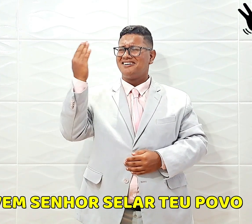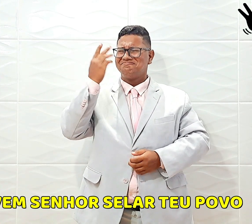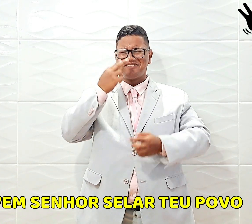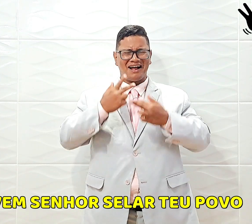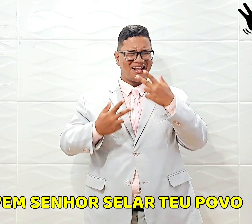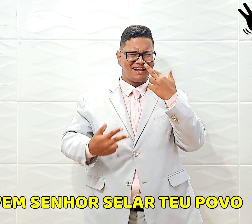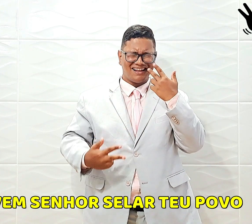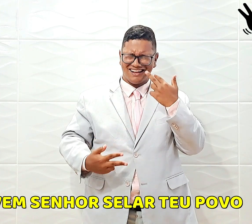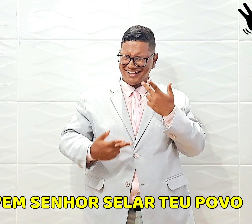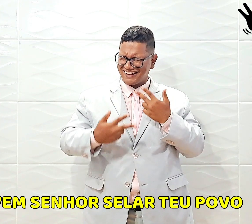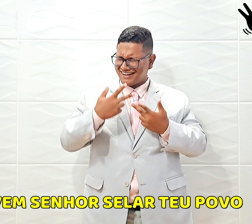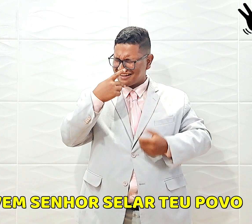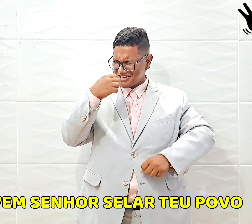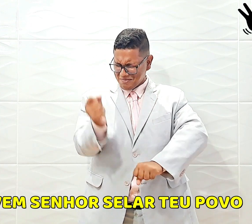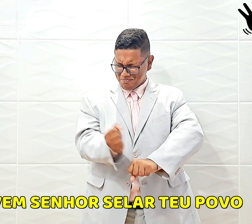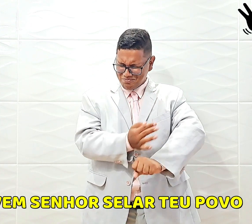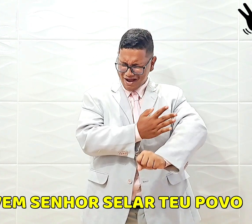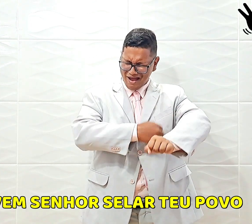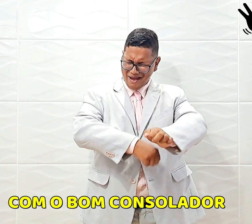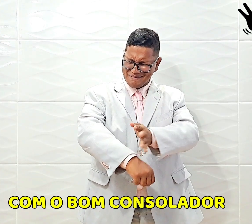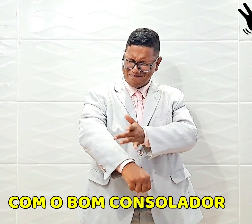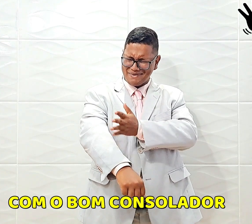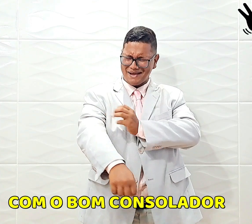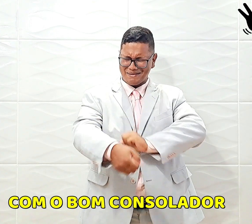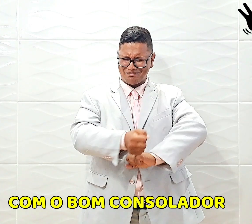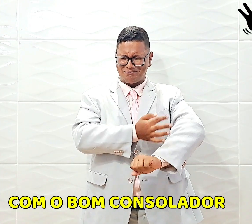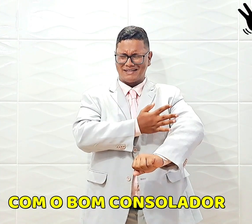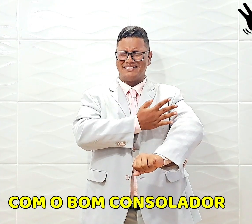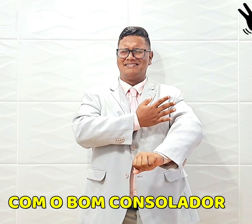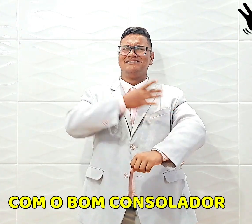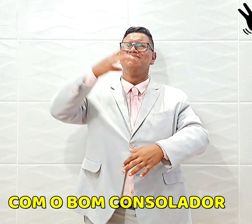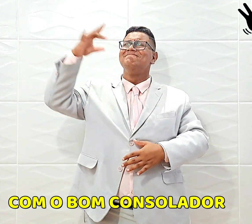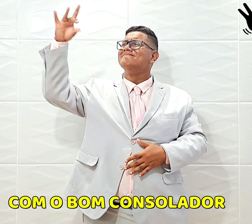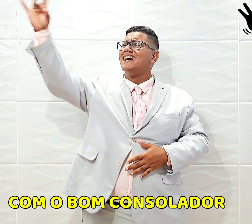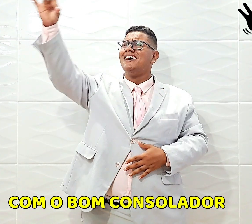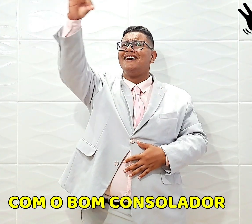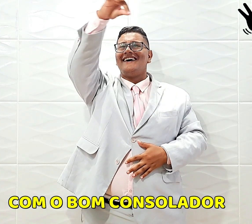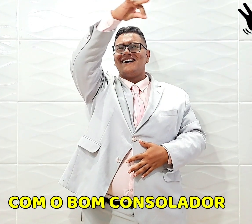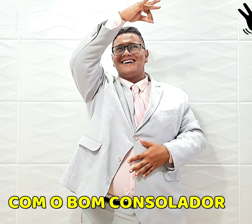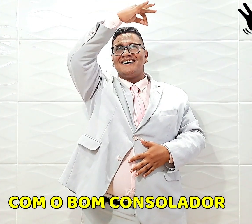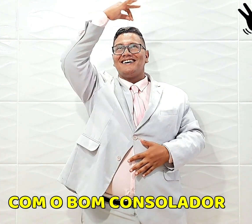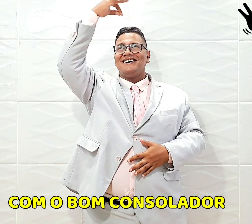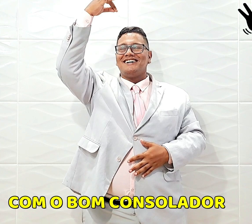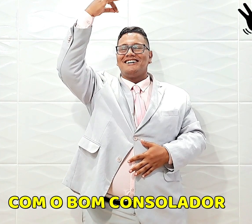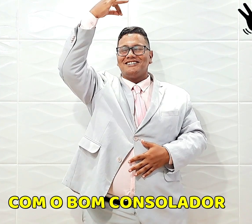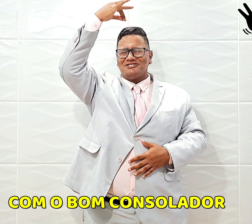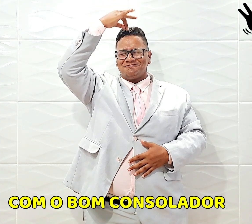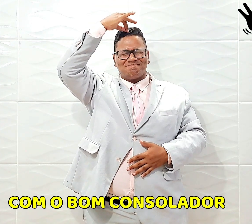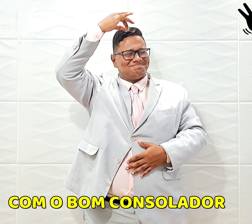selar teu povo com o bom consolador.